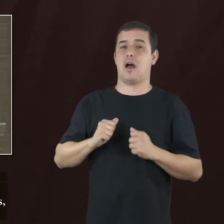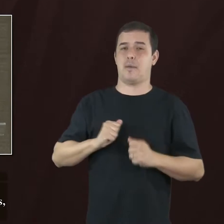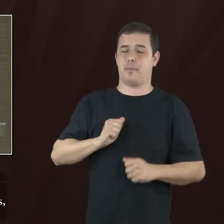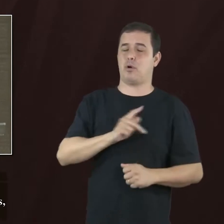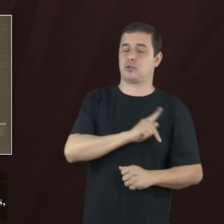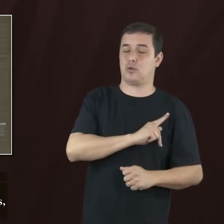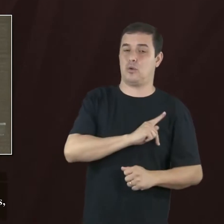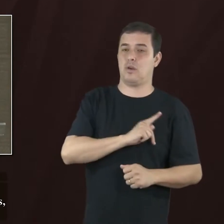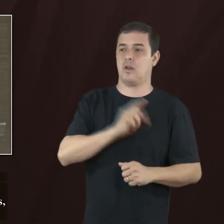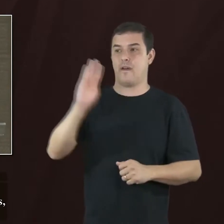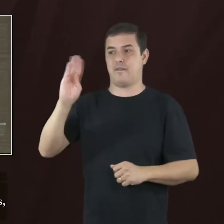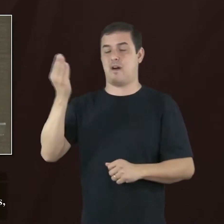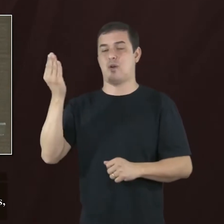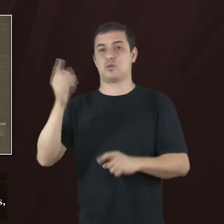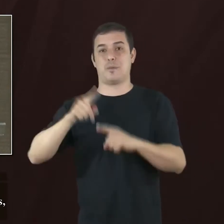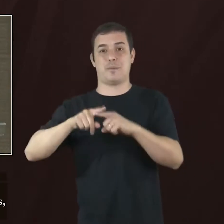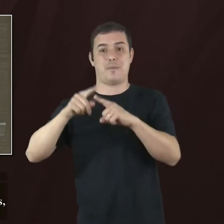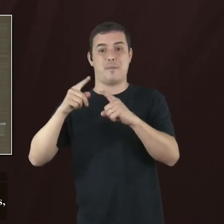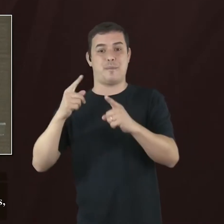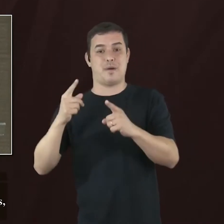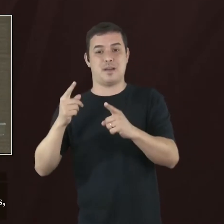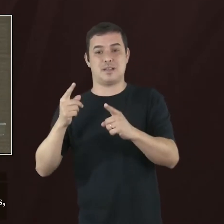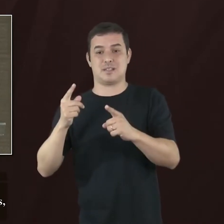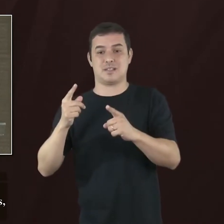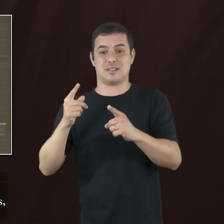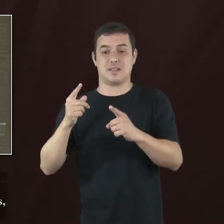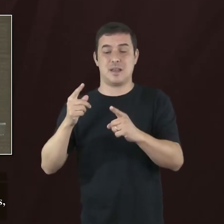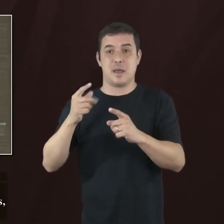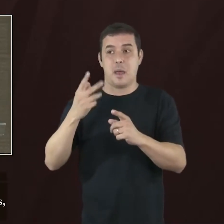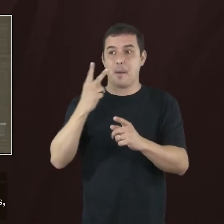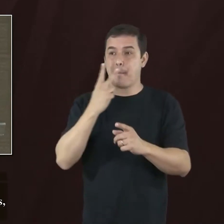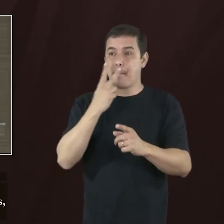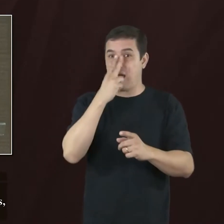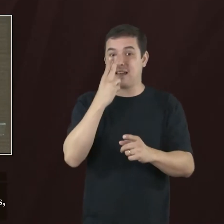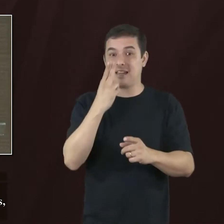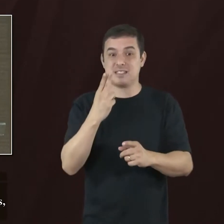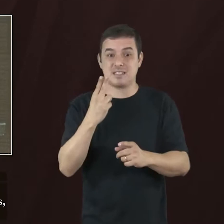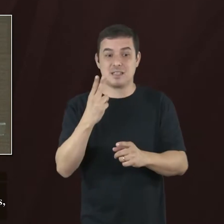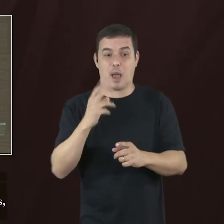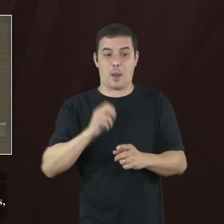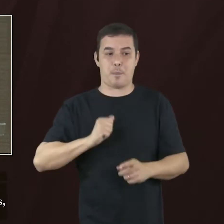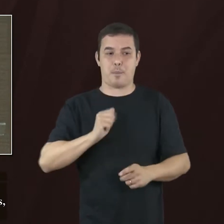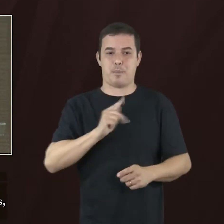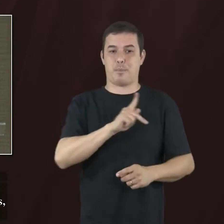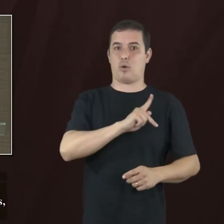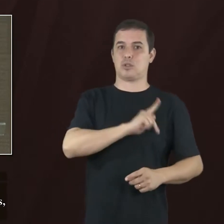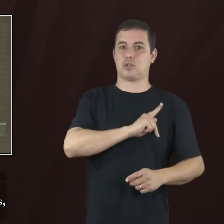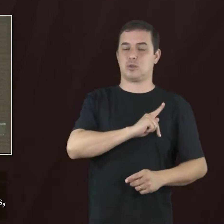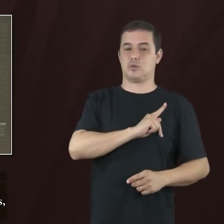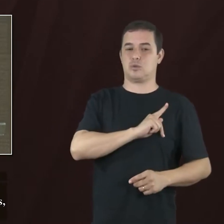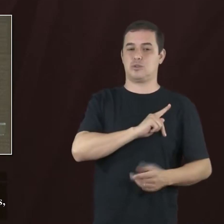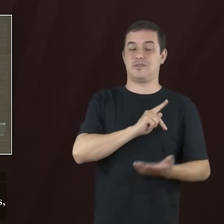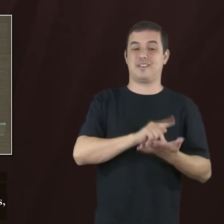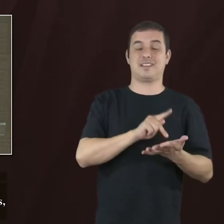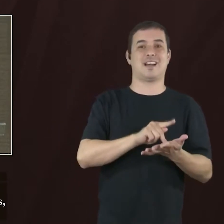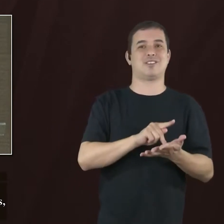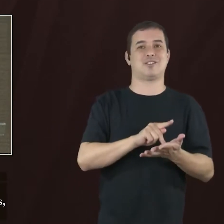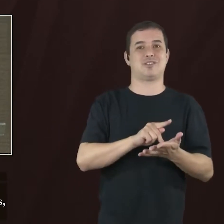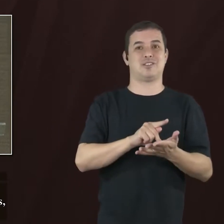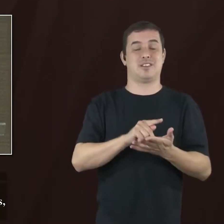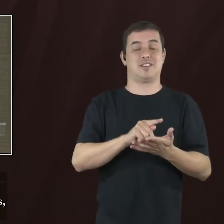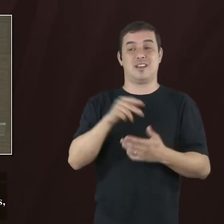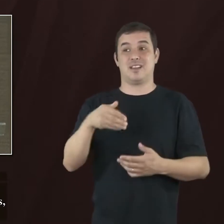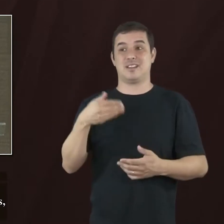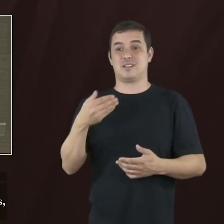falar, não o sou no conhecimento, mas em tudo e por todos os